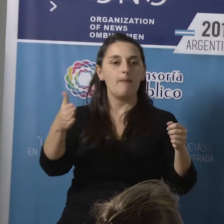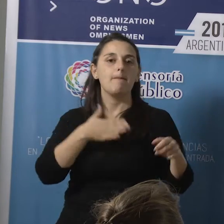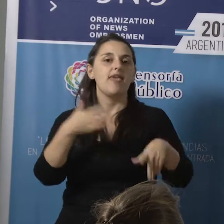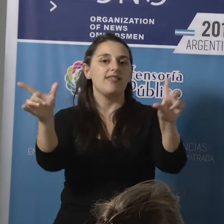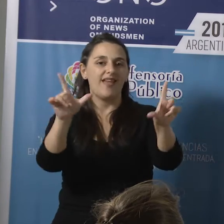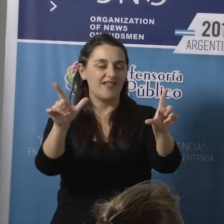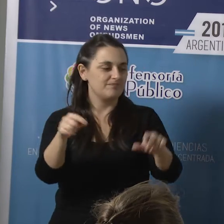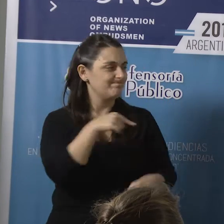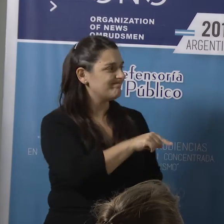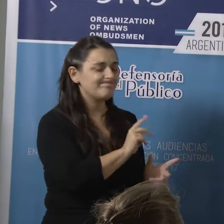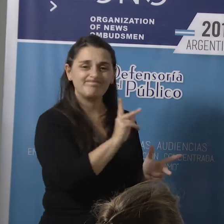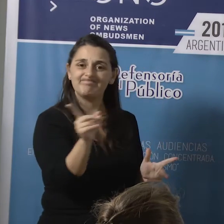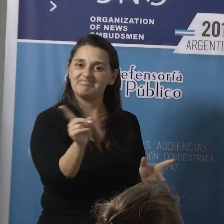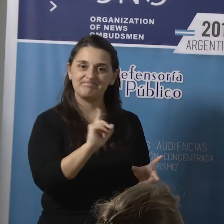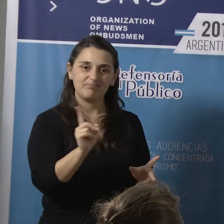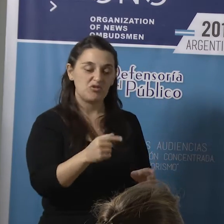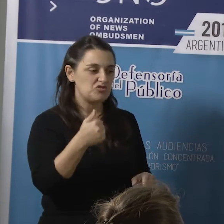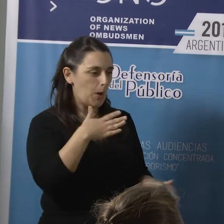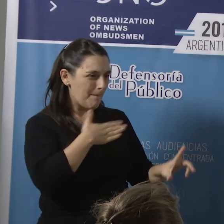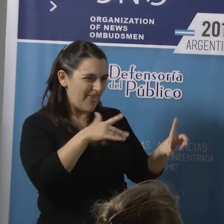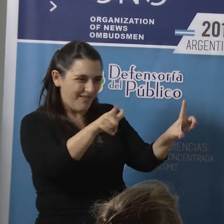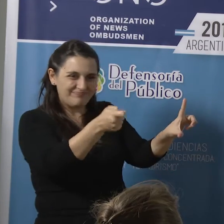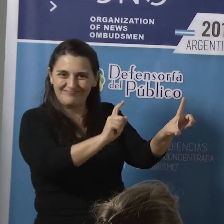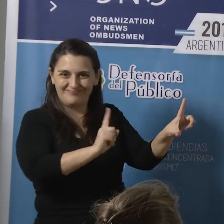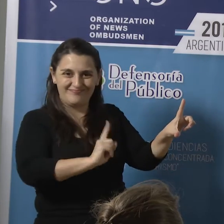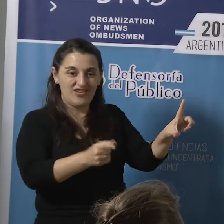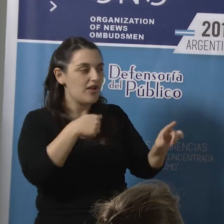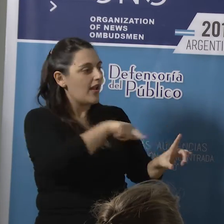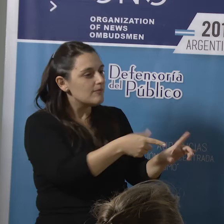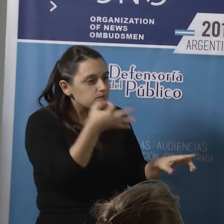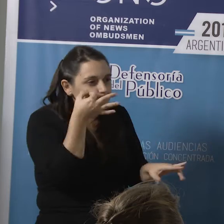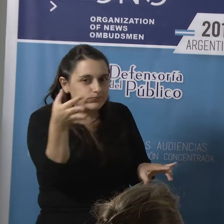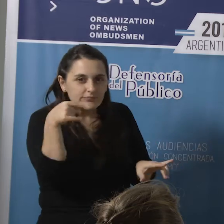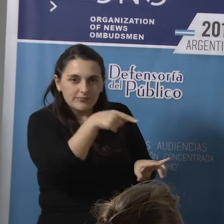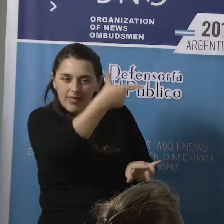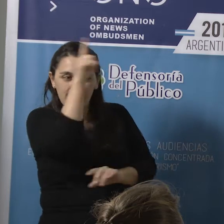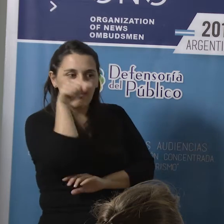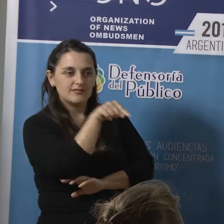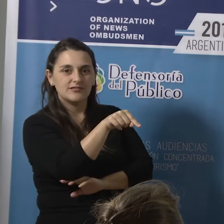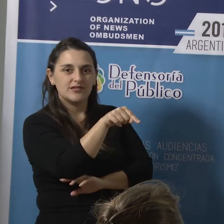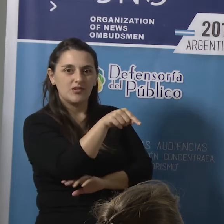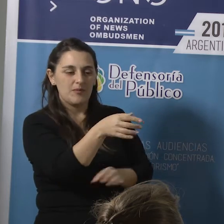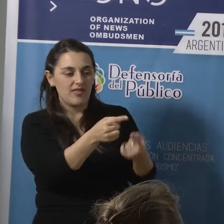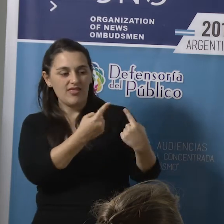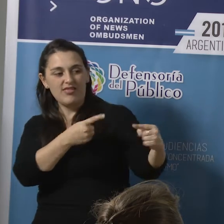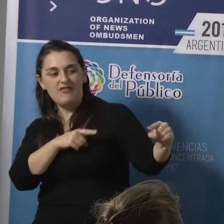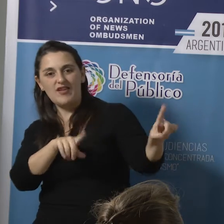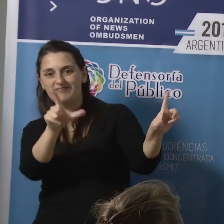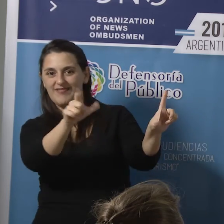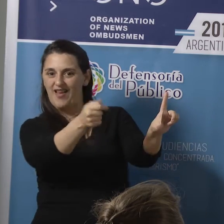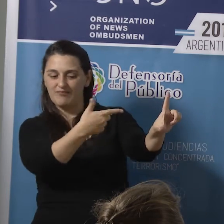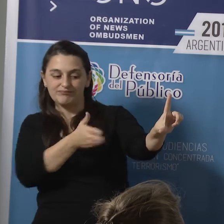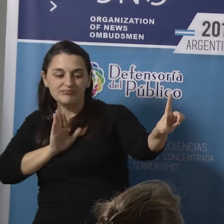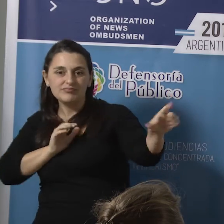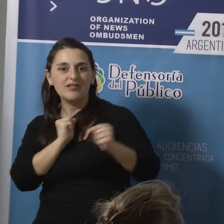eso porque no es mi canal, yo soy veedora y en ese sentido absolutamente alejada a las decisiones del canal, porque si